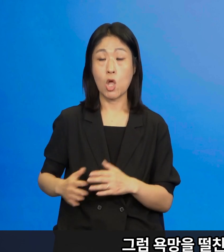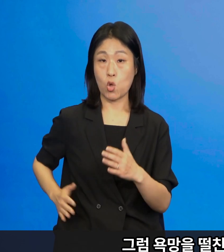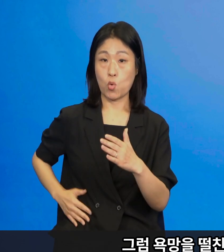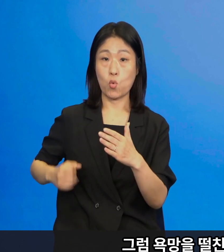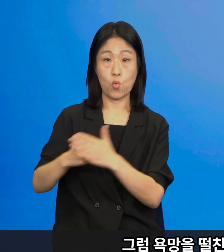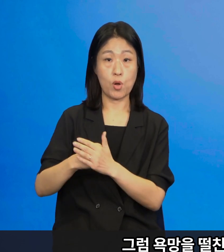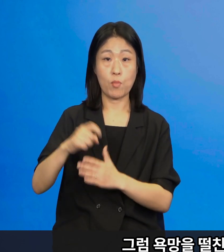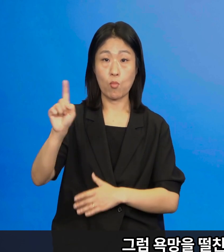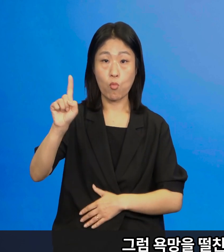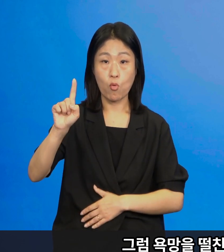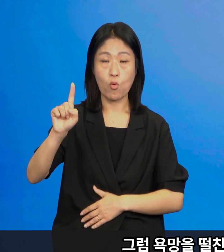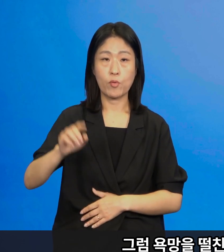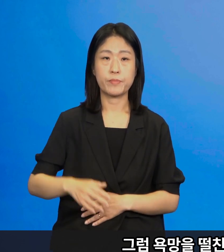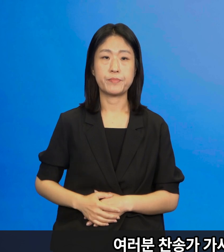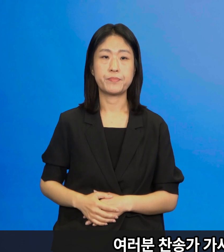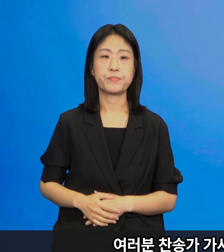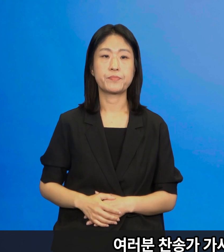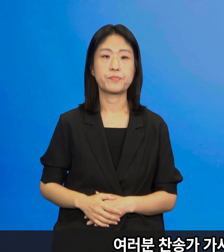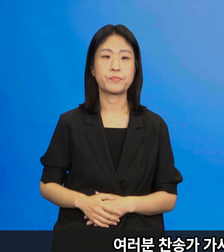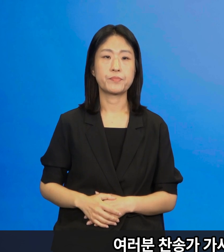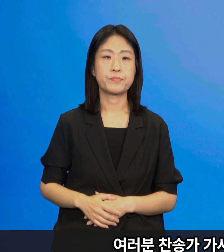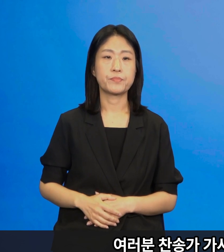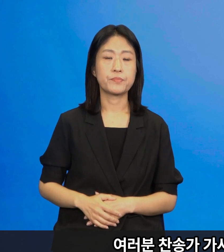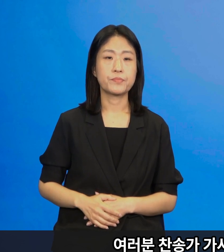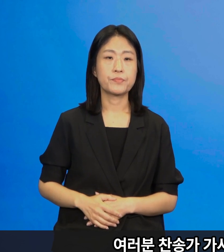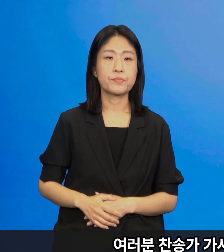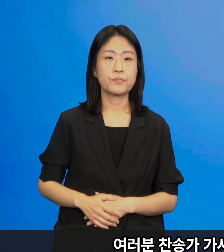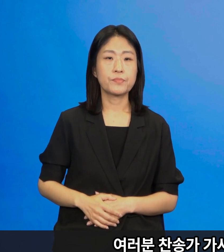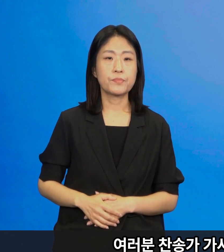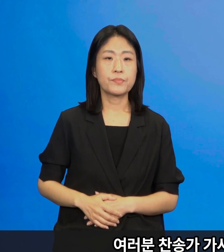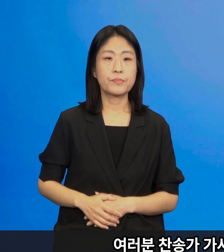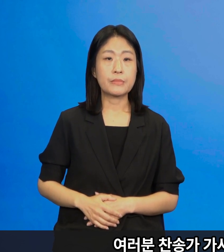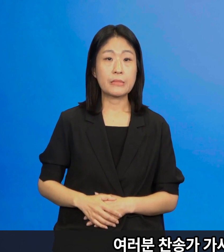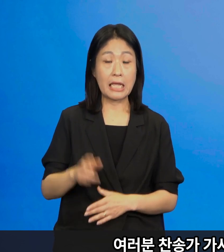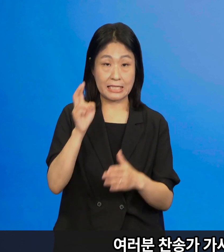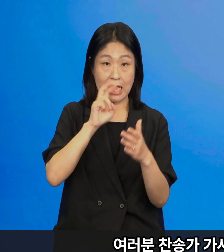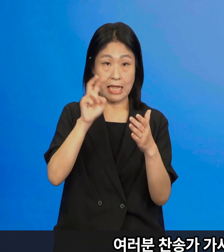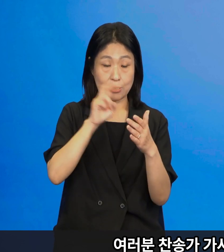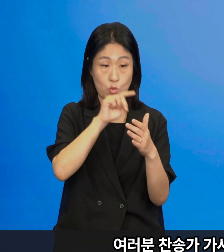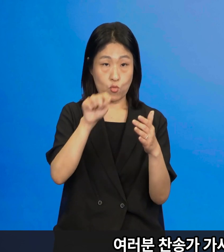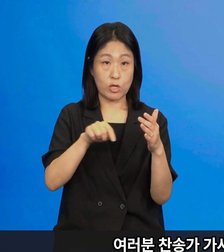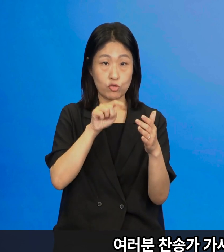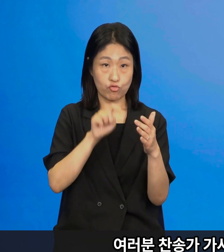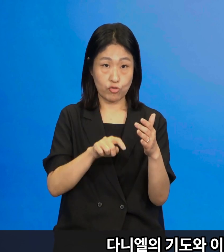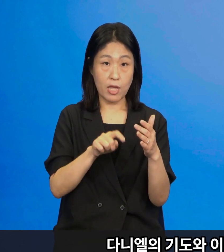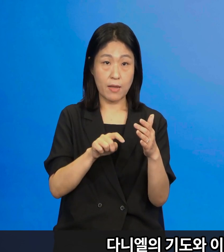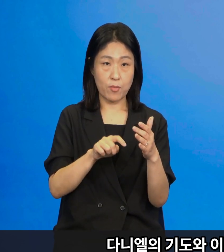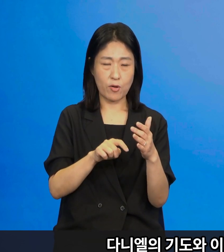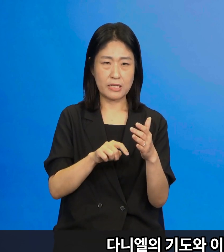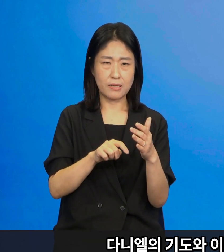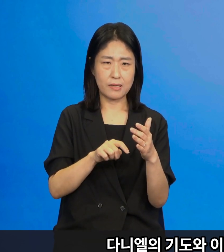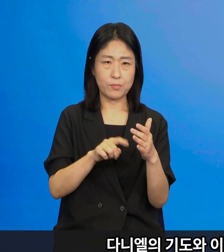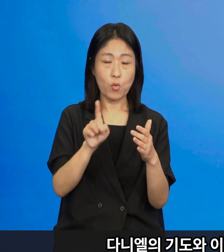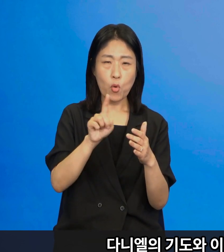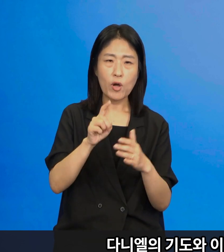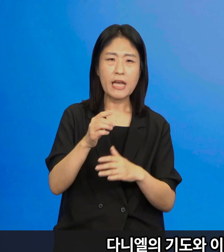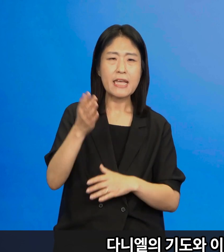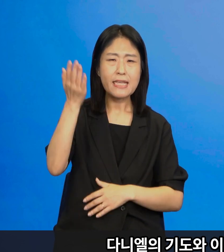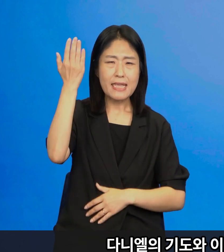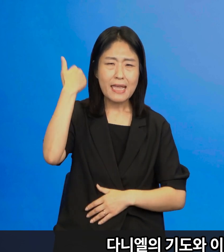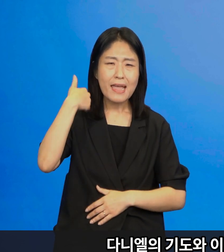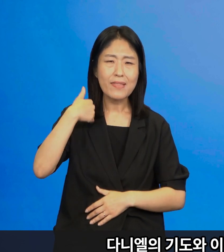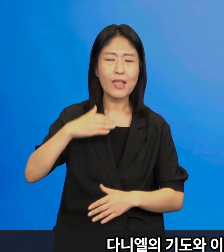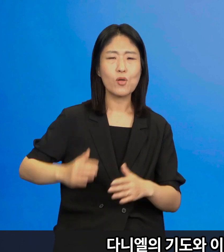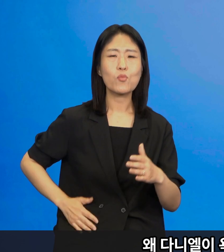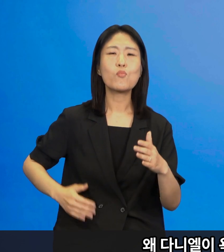것은 무엇일까요? 여러분, 찬송가 가사 중에 옛날 용맹스럽던 다니엘의 기도와 이런